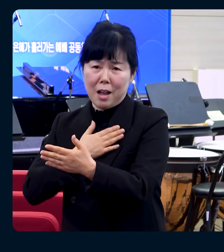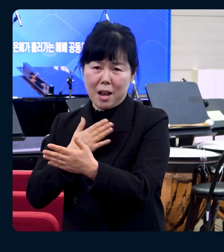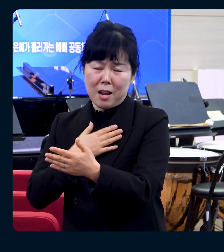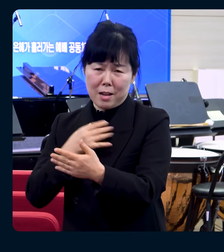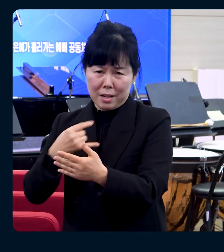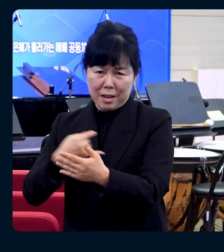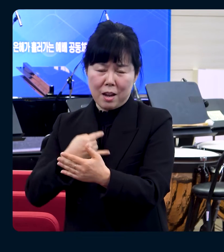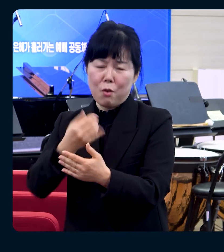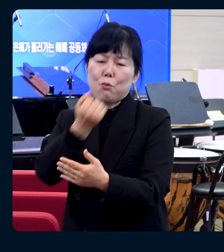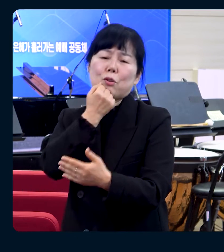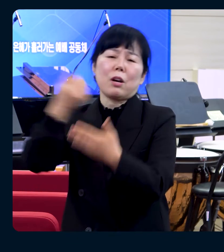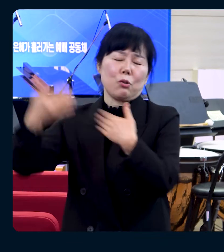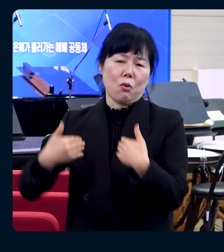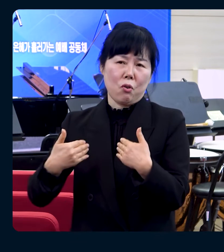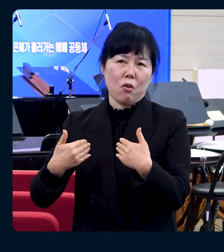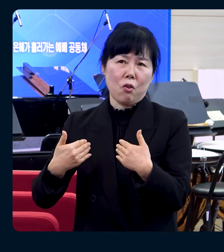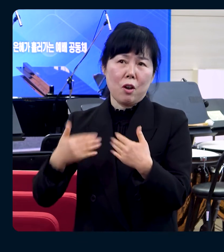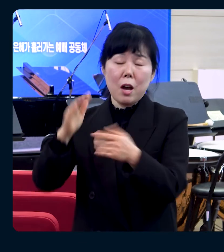하나님이 나를 웃게 하셨으니까.